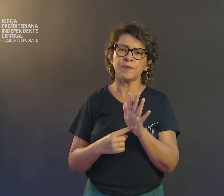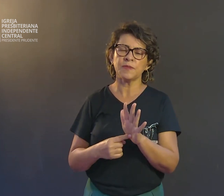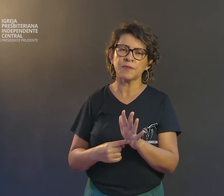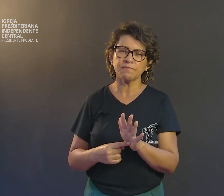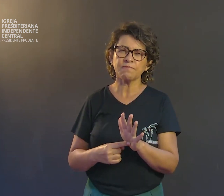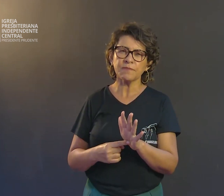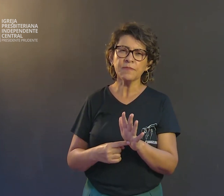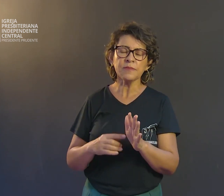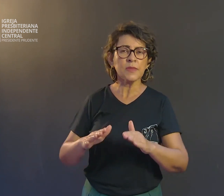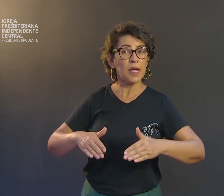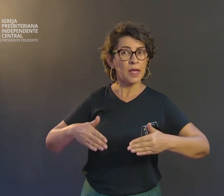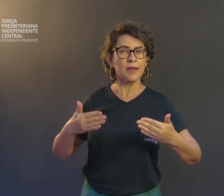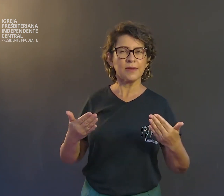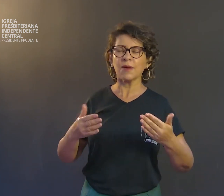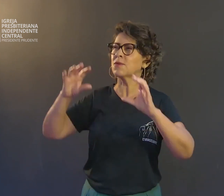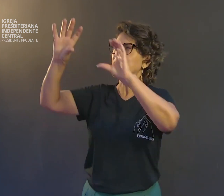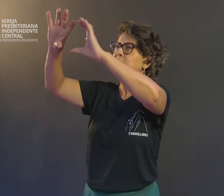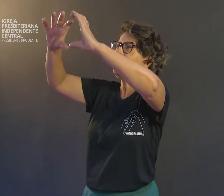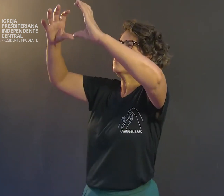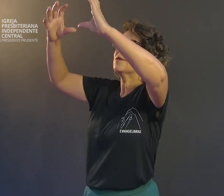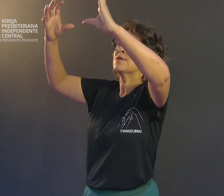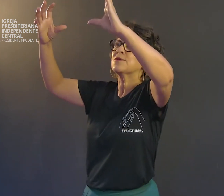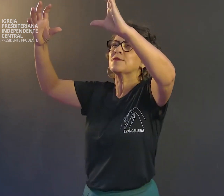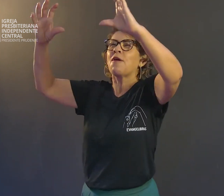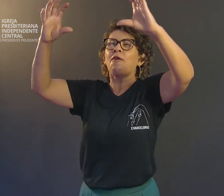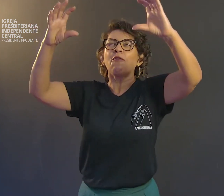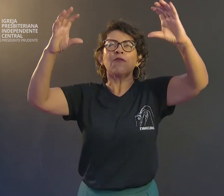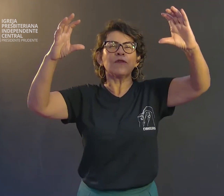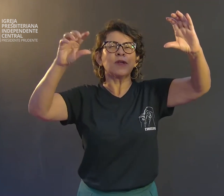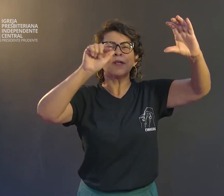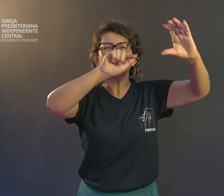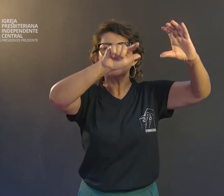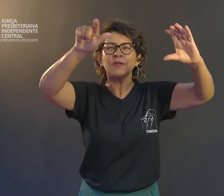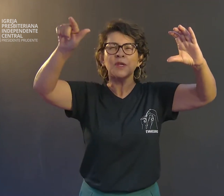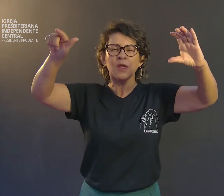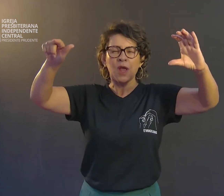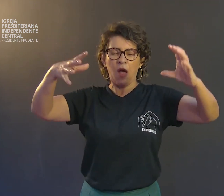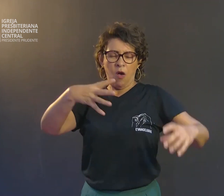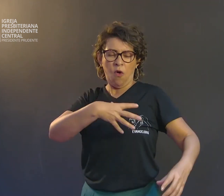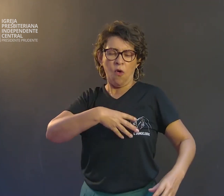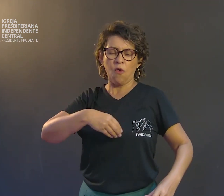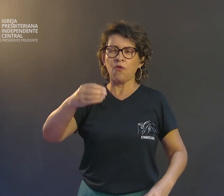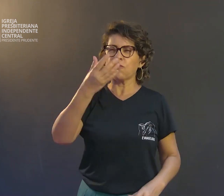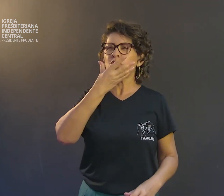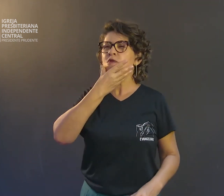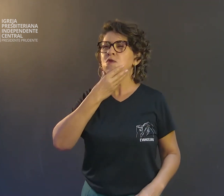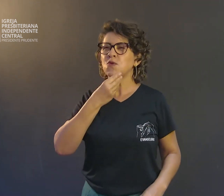Então aparecerá no céu do Filho do Homem, e todas as nações da terra se lamentarão e verão o Filho do Homem